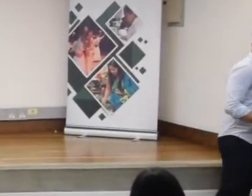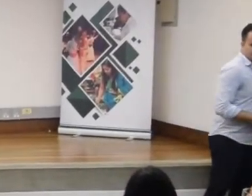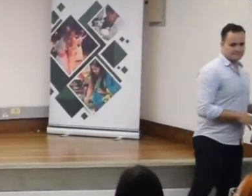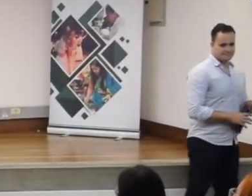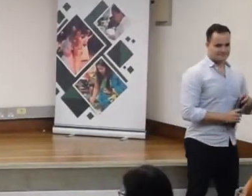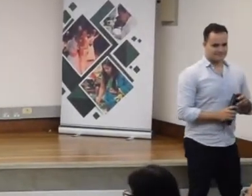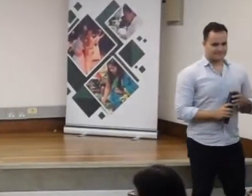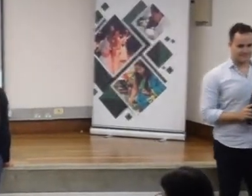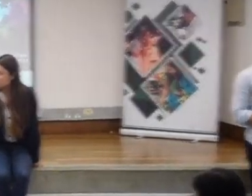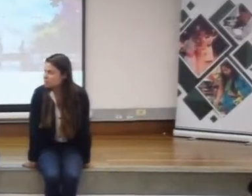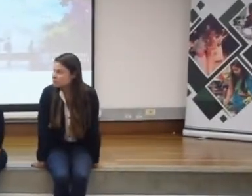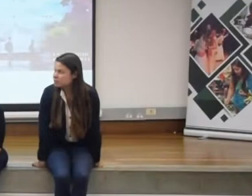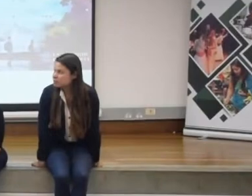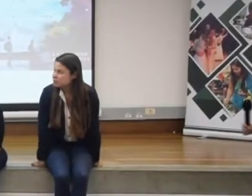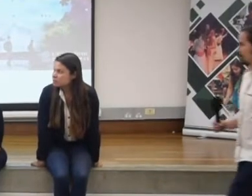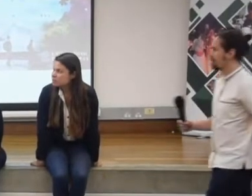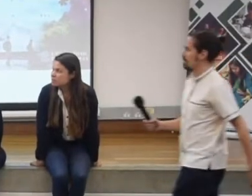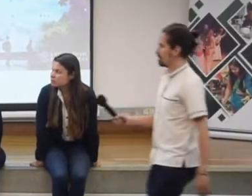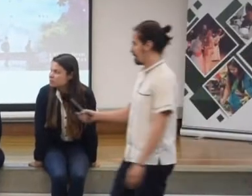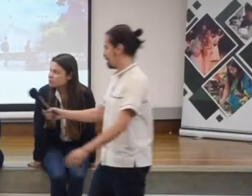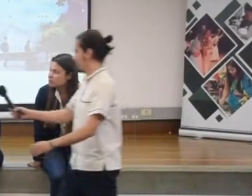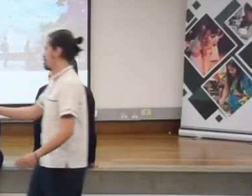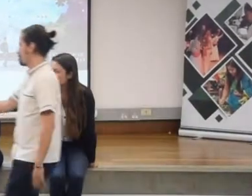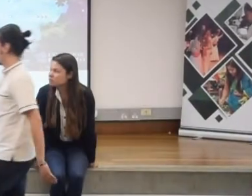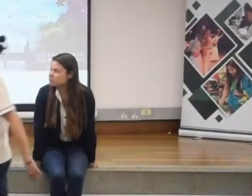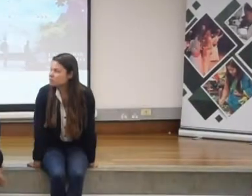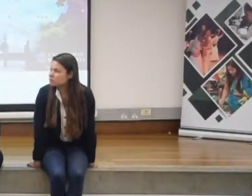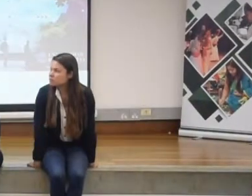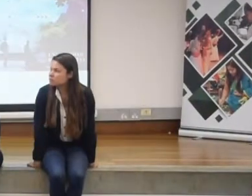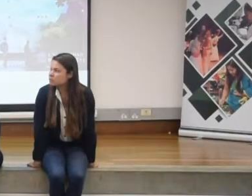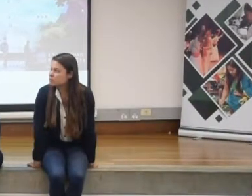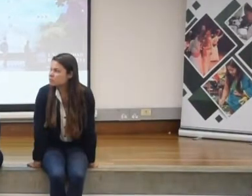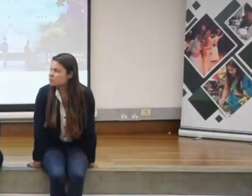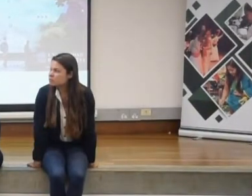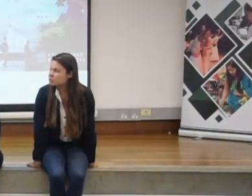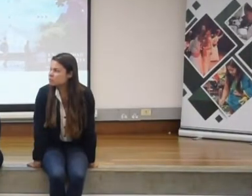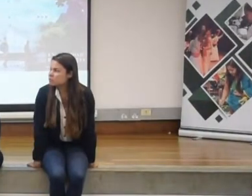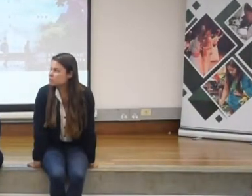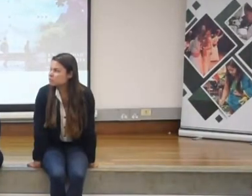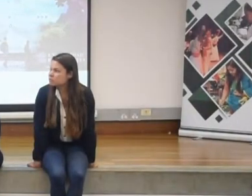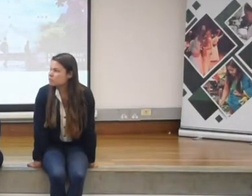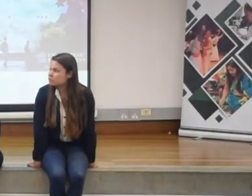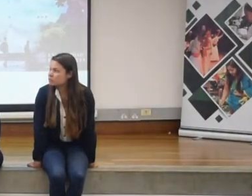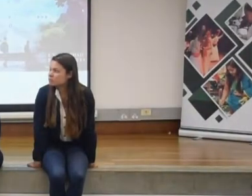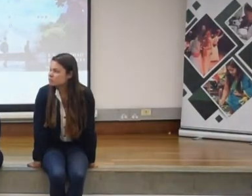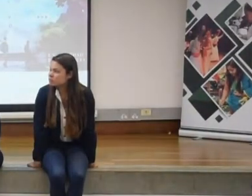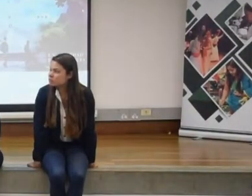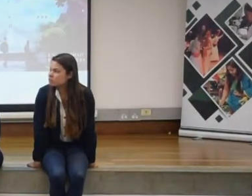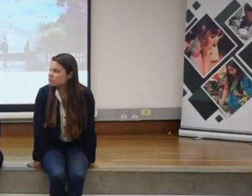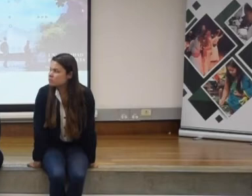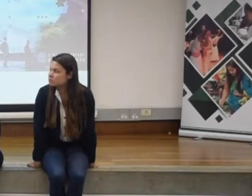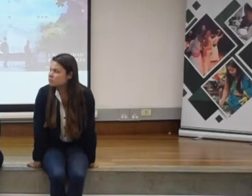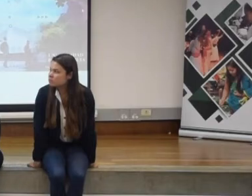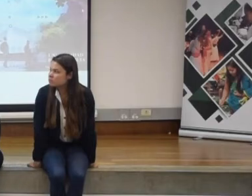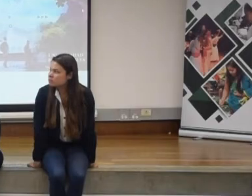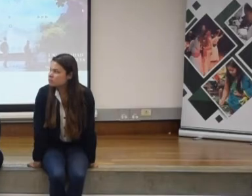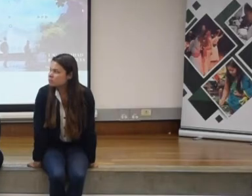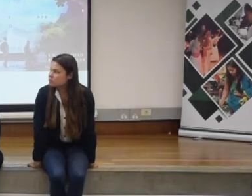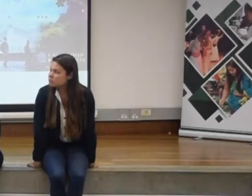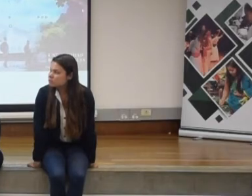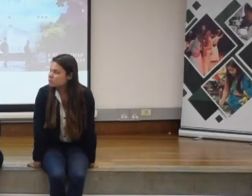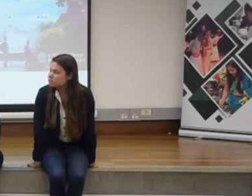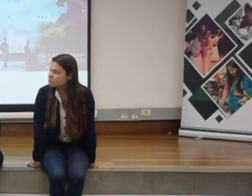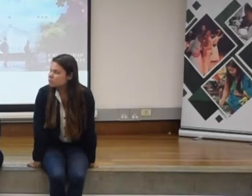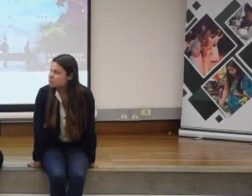construir? Pues yo siento que la dinámica de estos encuentros es un poco la dinámica de praxis que pues